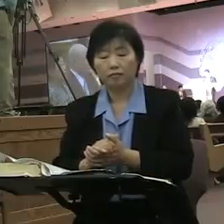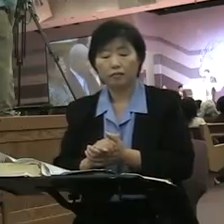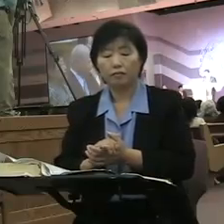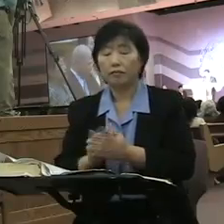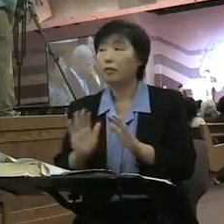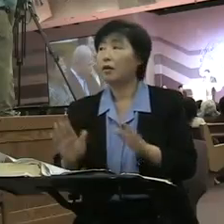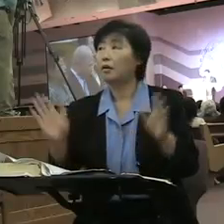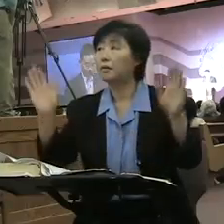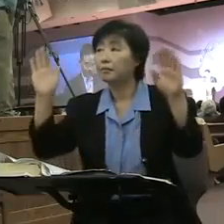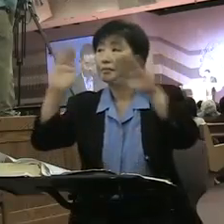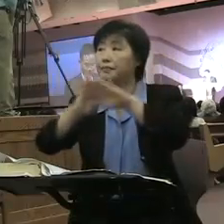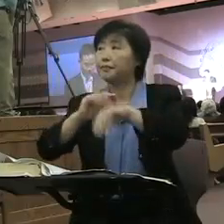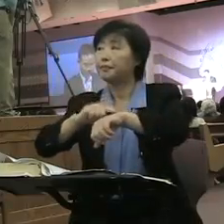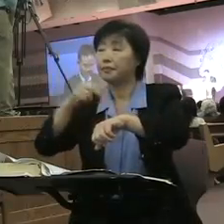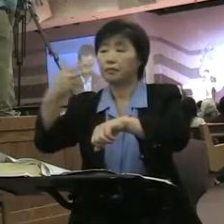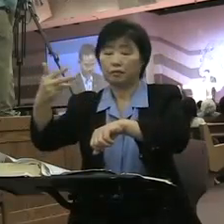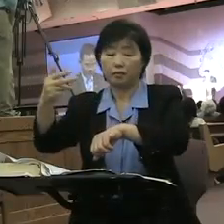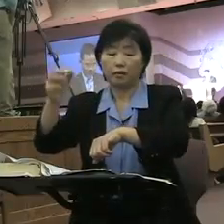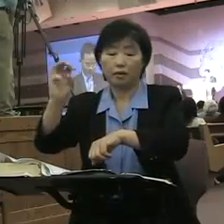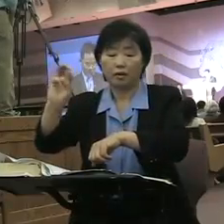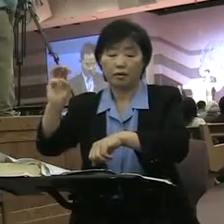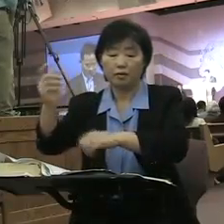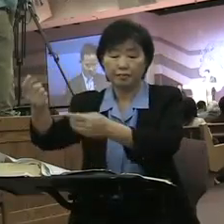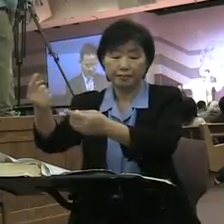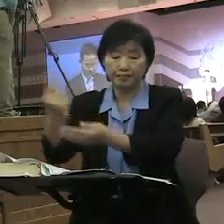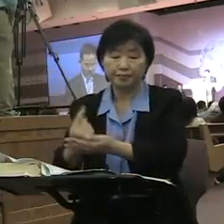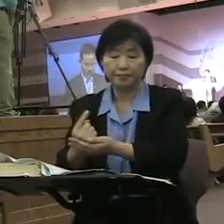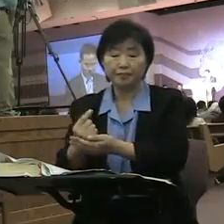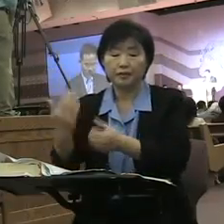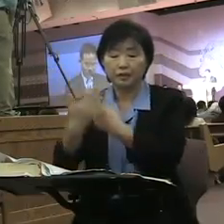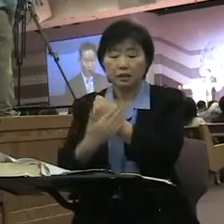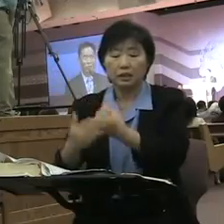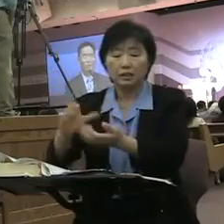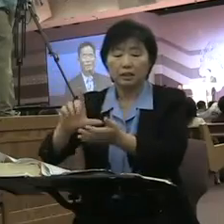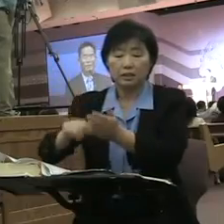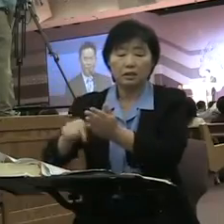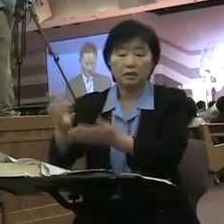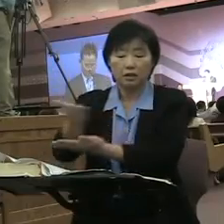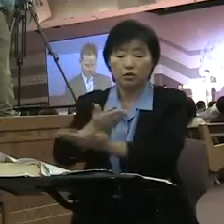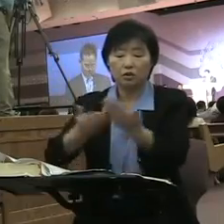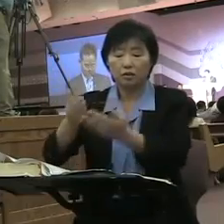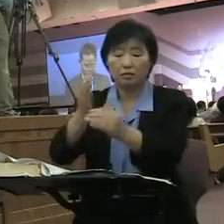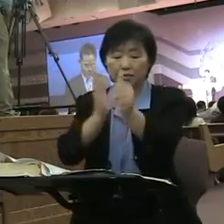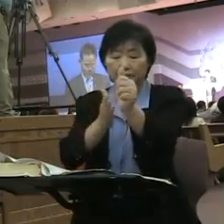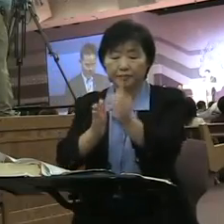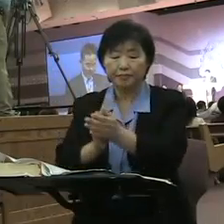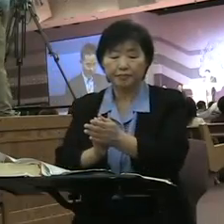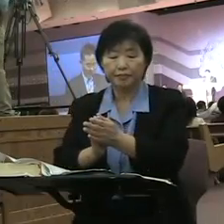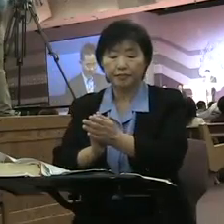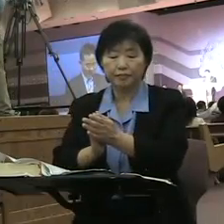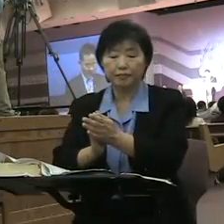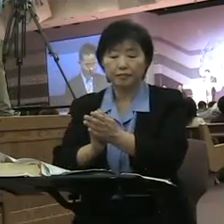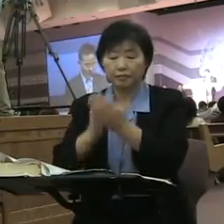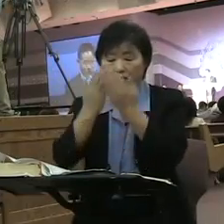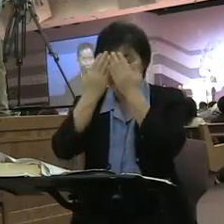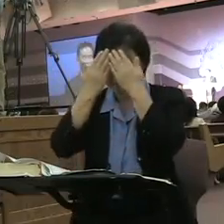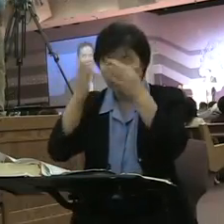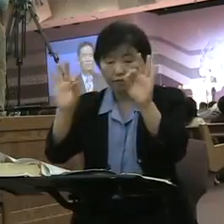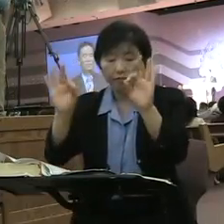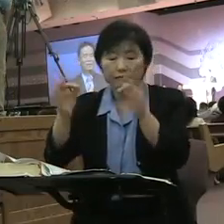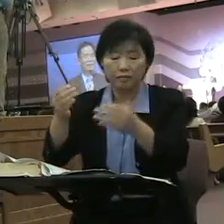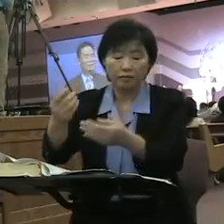오늘 밤 7시 반에 오셔서 은혜의 시간 나누시기를 바라고요. 입장은 무료입니다. 하나지